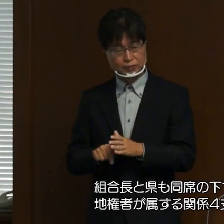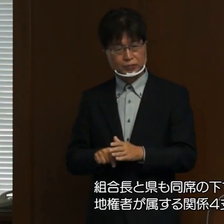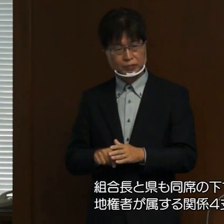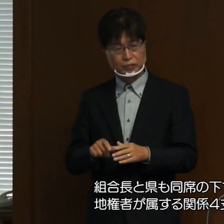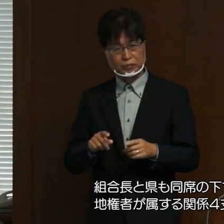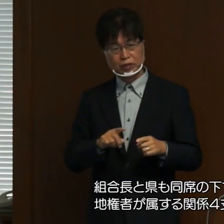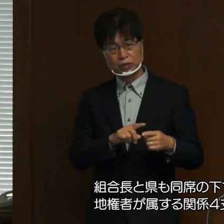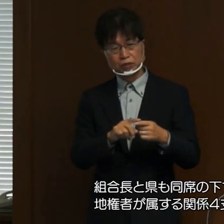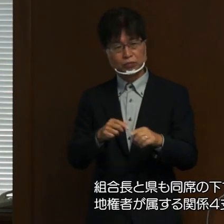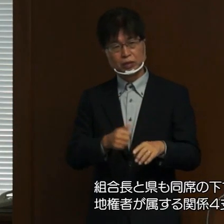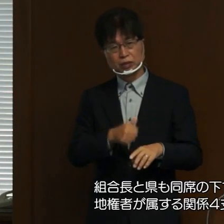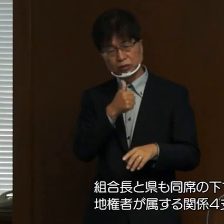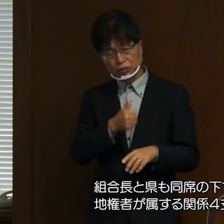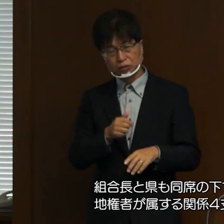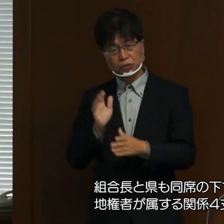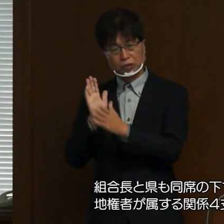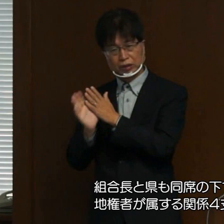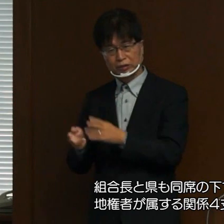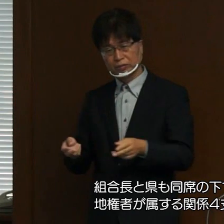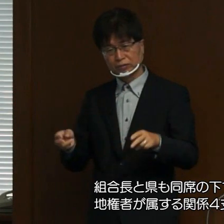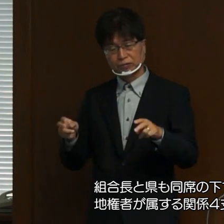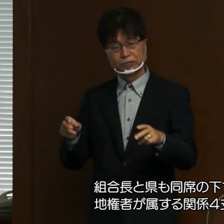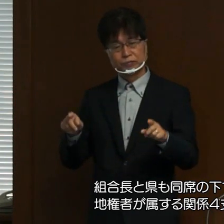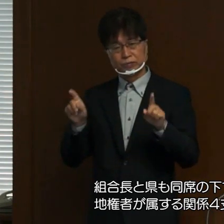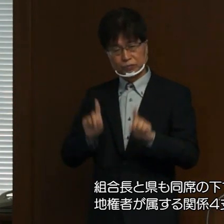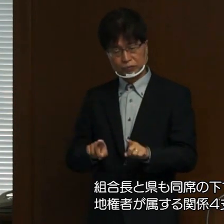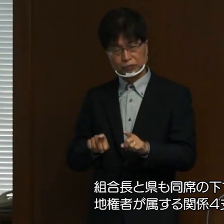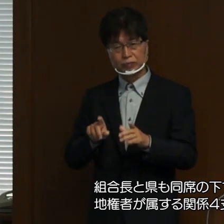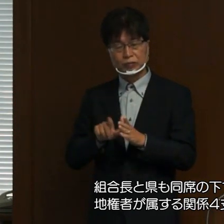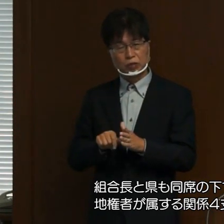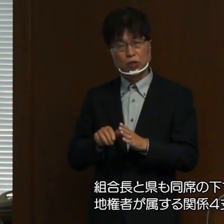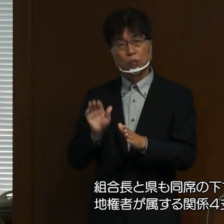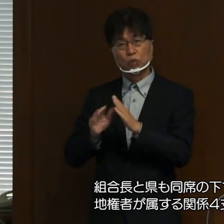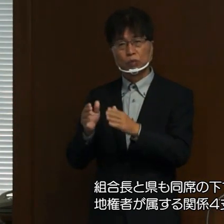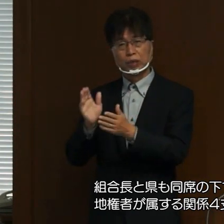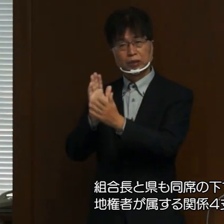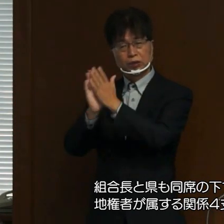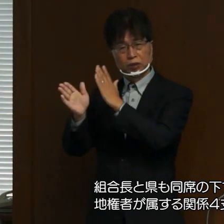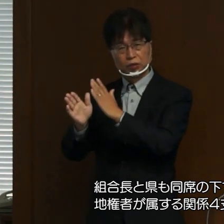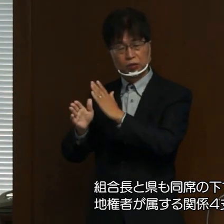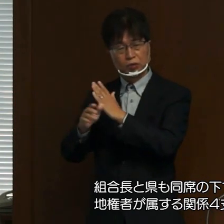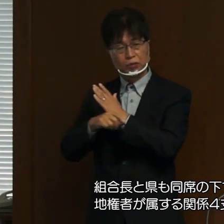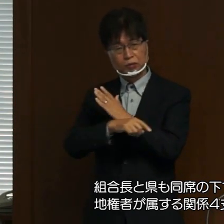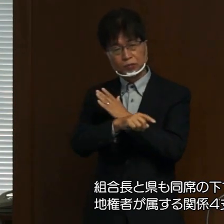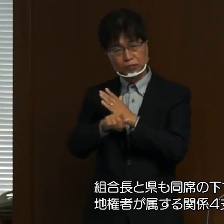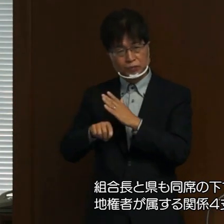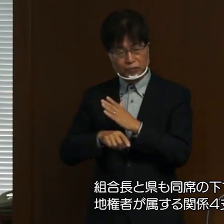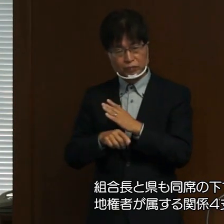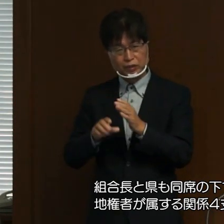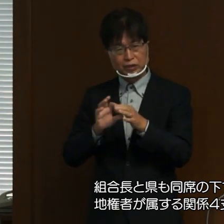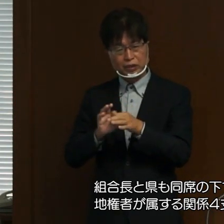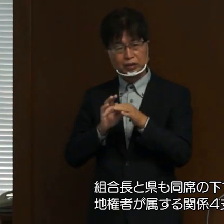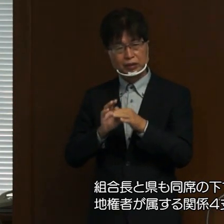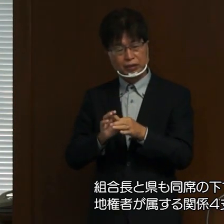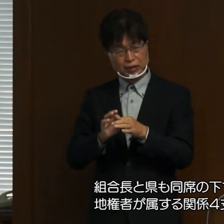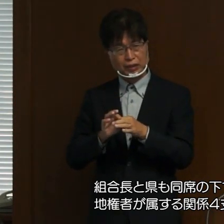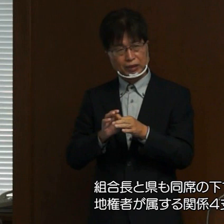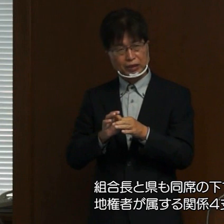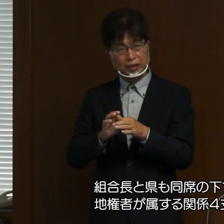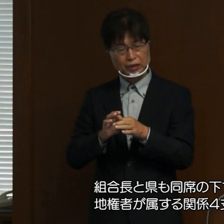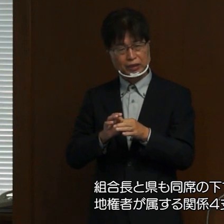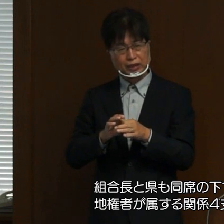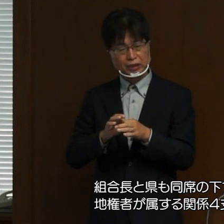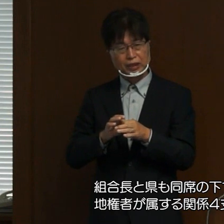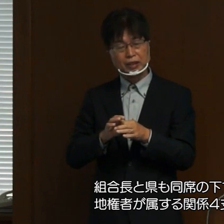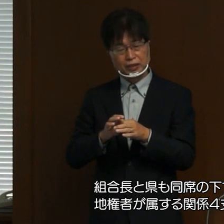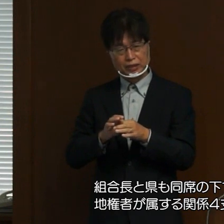組合長と県も同席の下で、防衛省さんと地権者が属する関係4支所